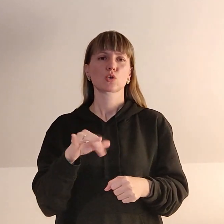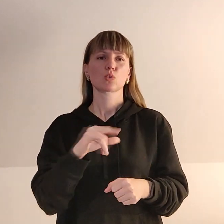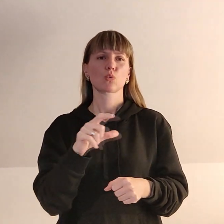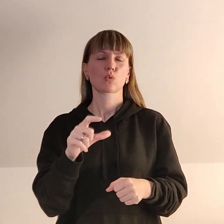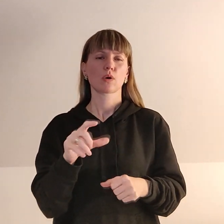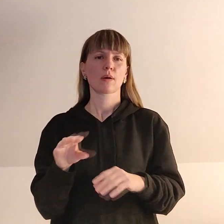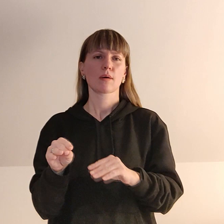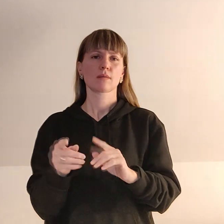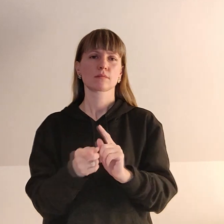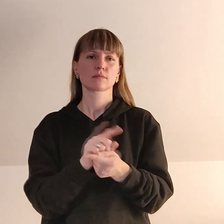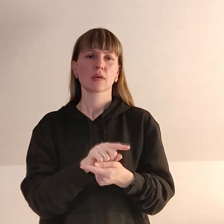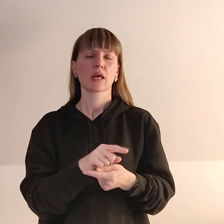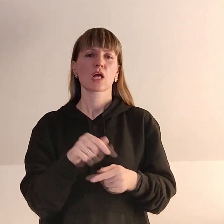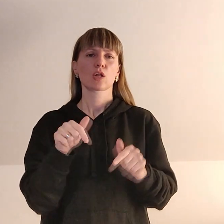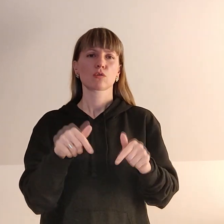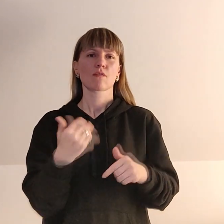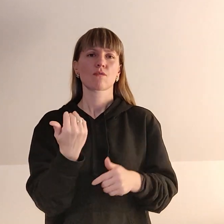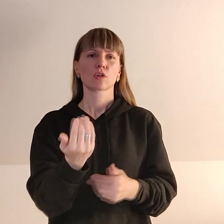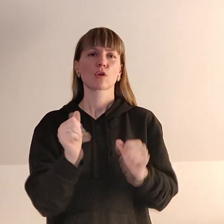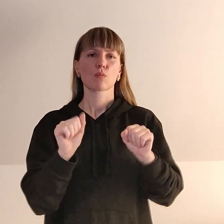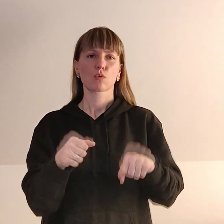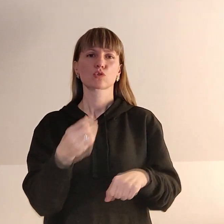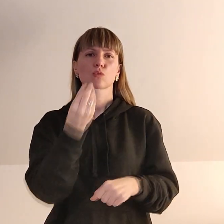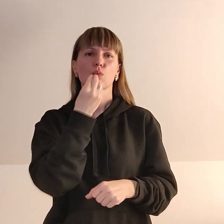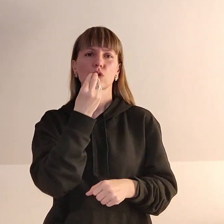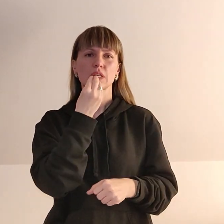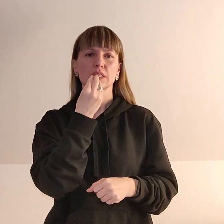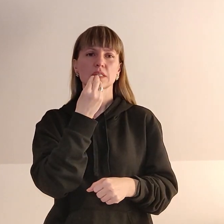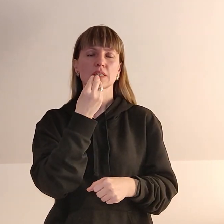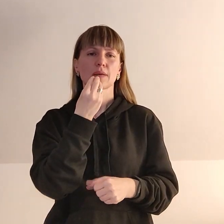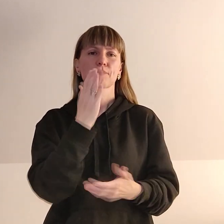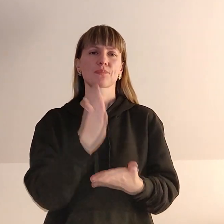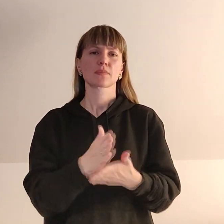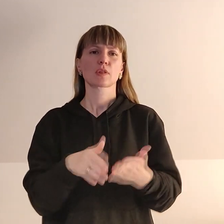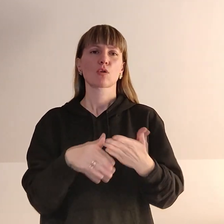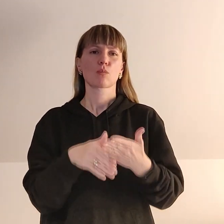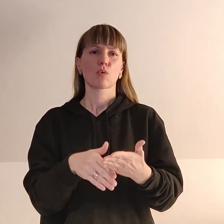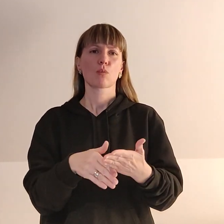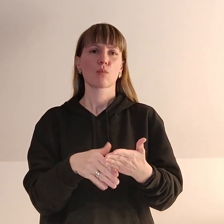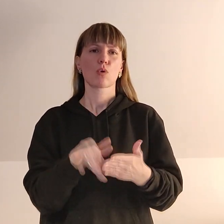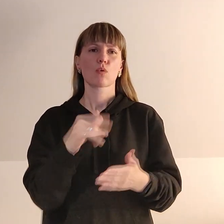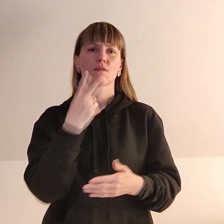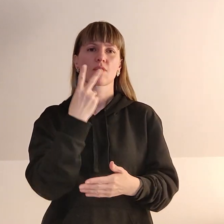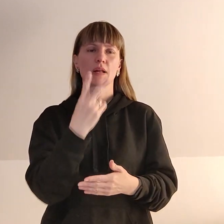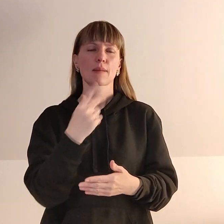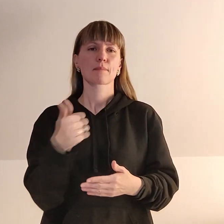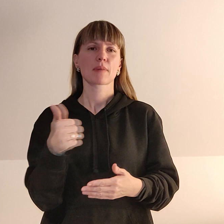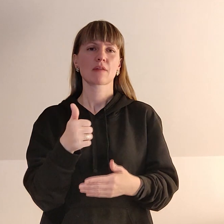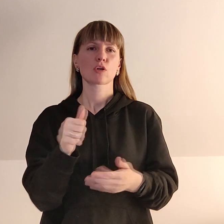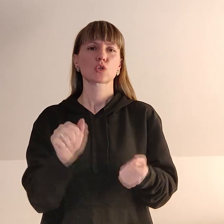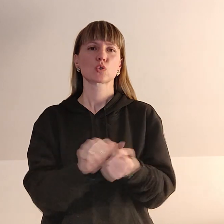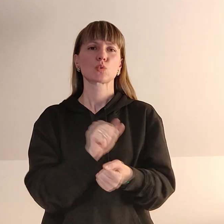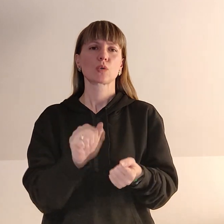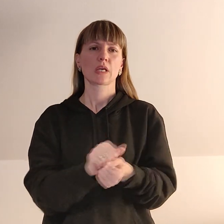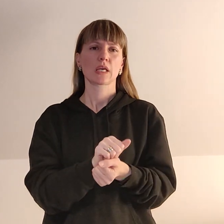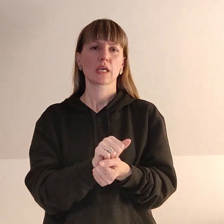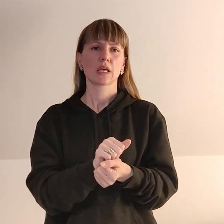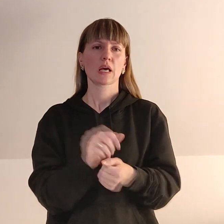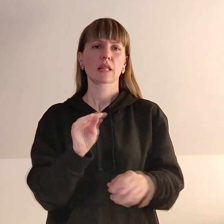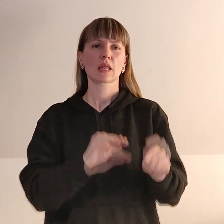Вони тут можуть поїсти, є допомога у вигляді первинних сухих наборів, сухих